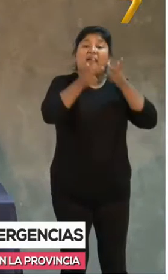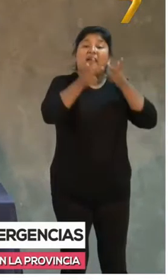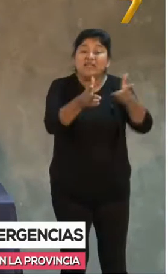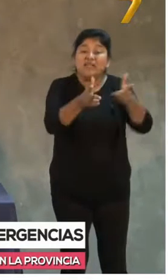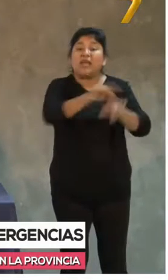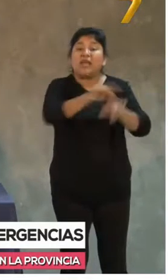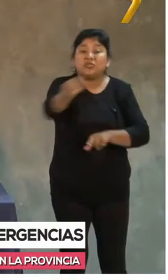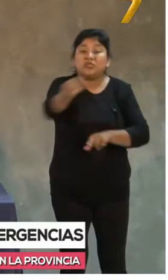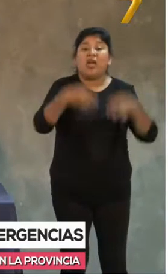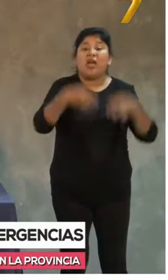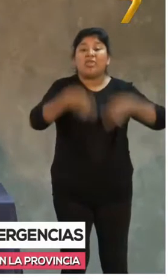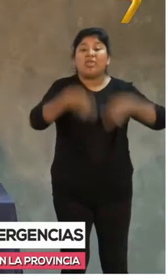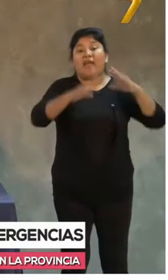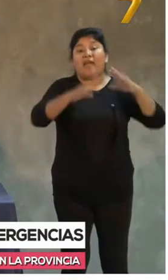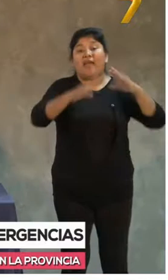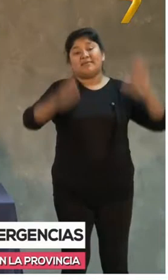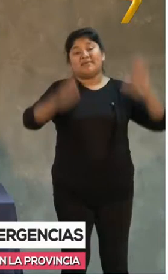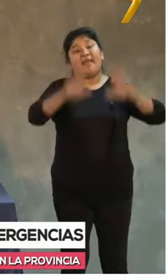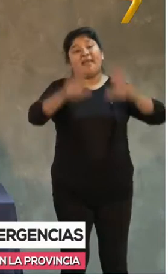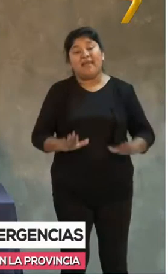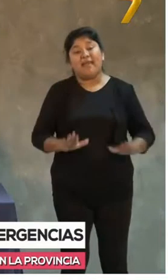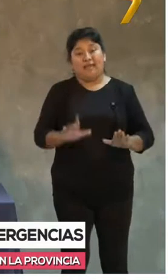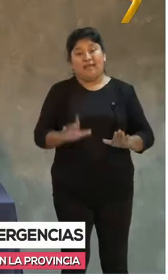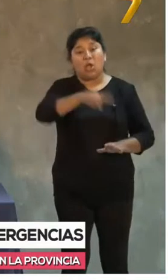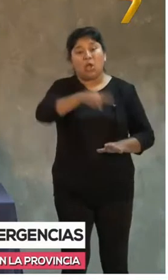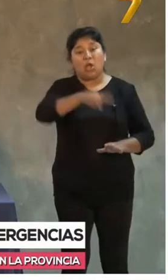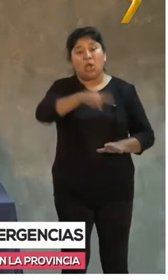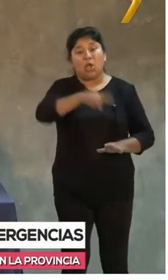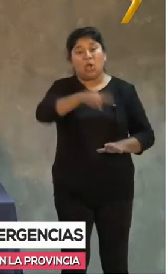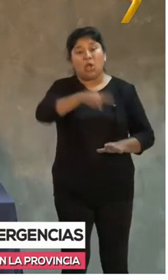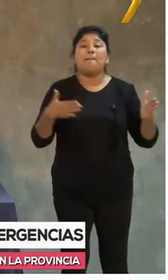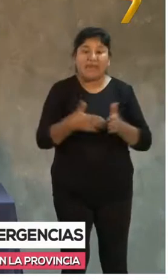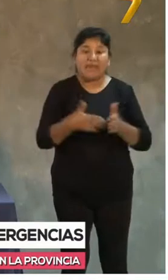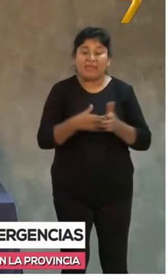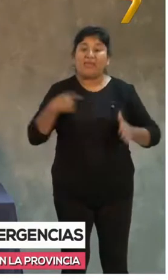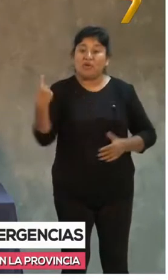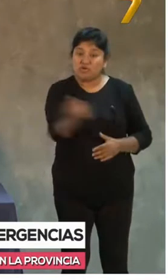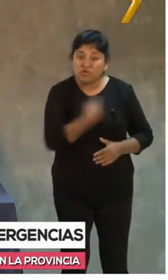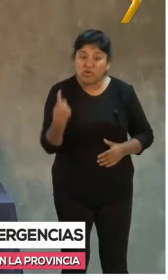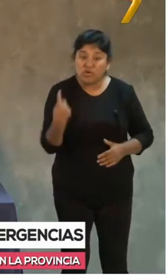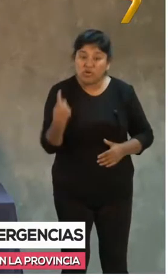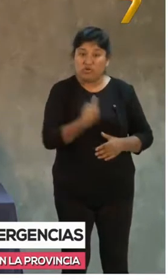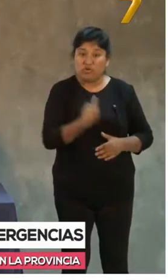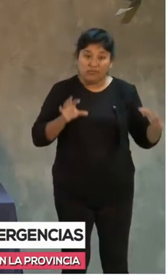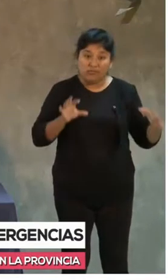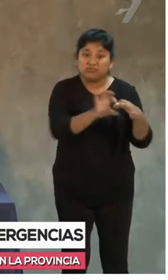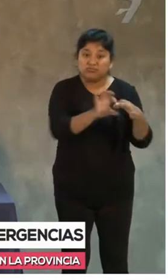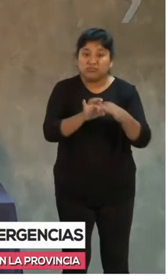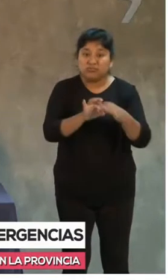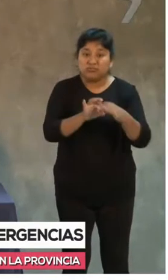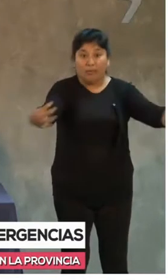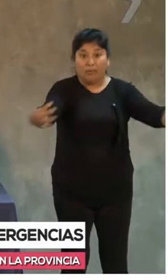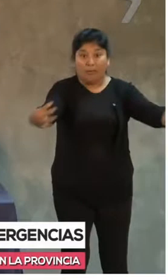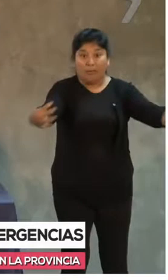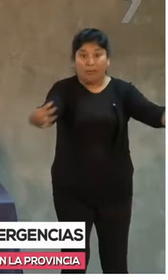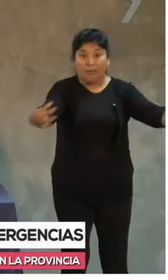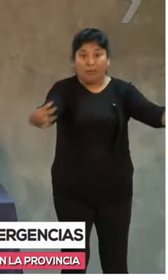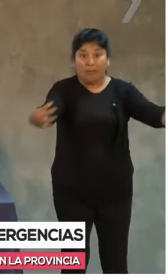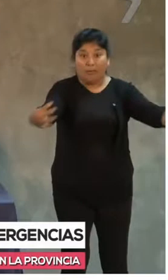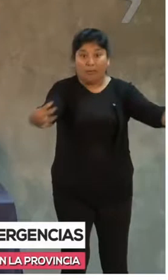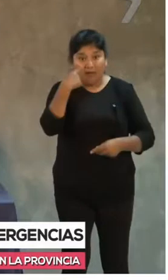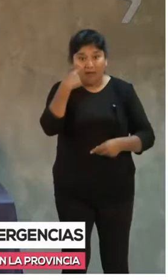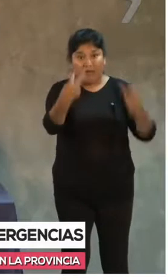gran medida lo que pueda pasar el día de mañana depende de nosotros como ciudadanos, depende del que está escuchando en este momento,